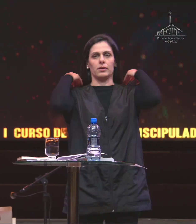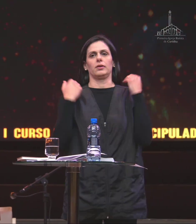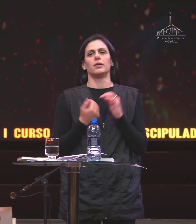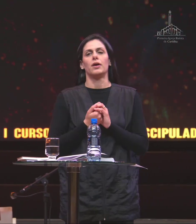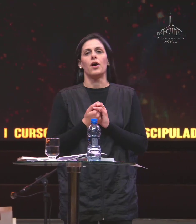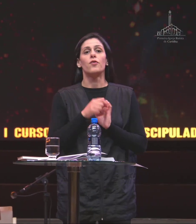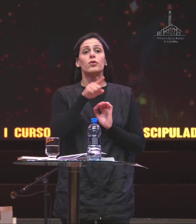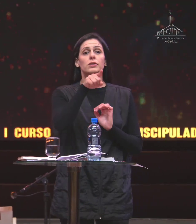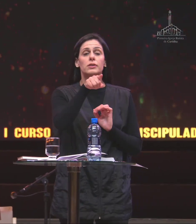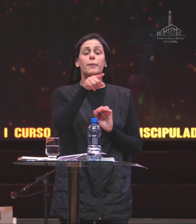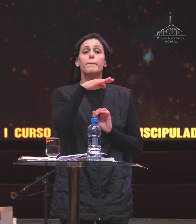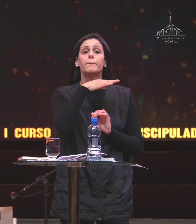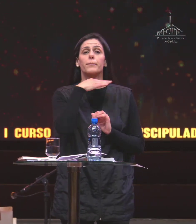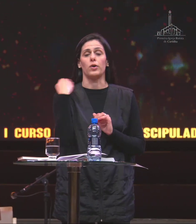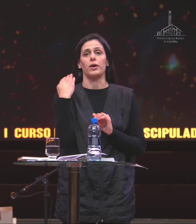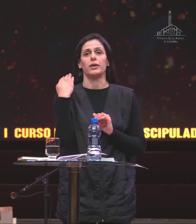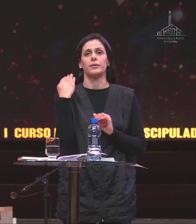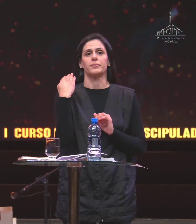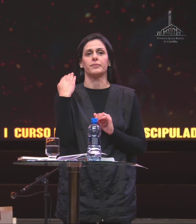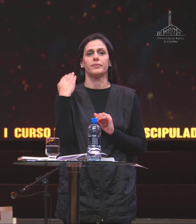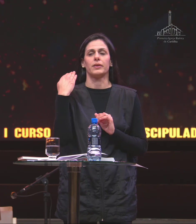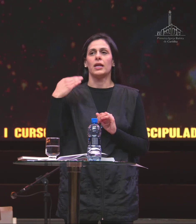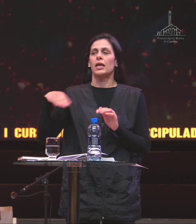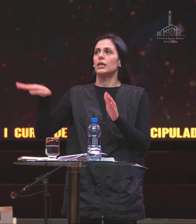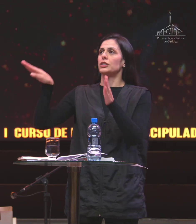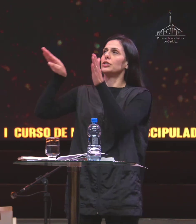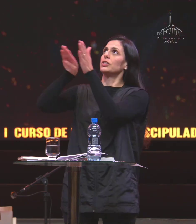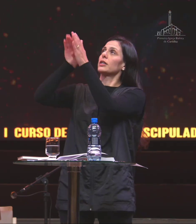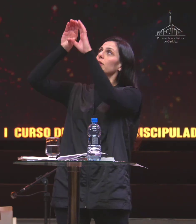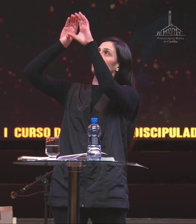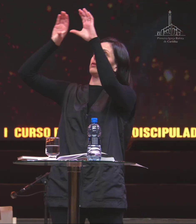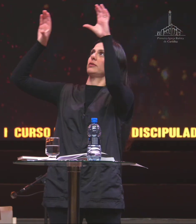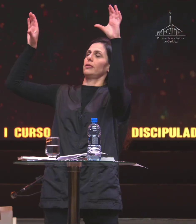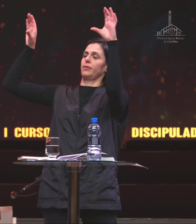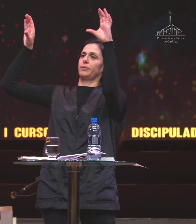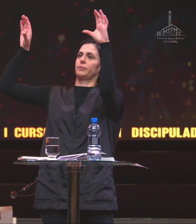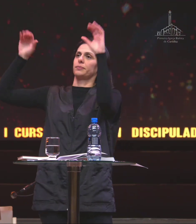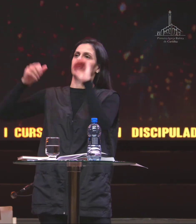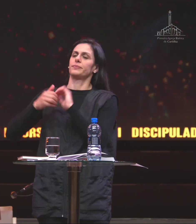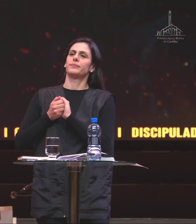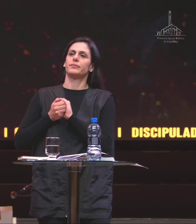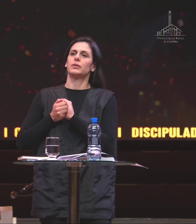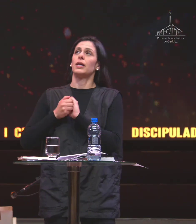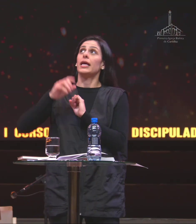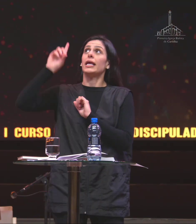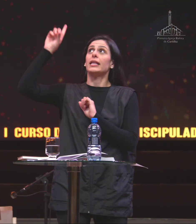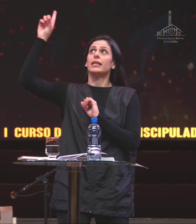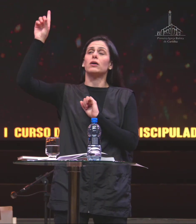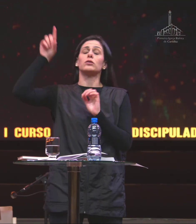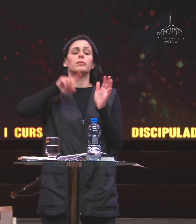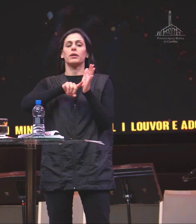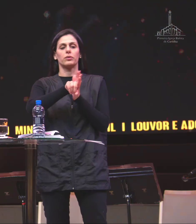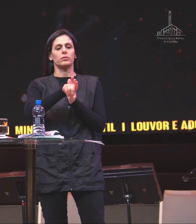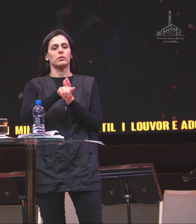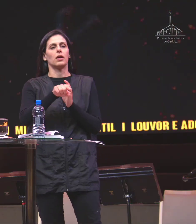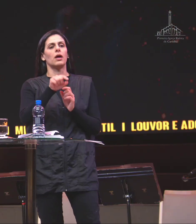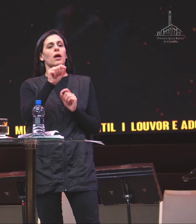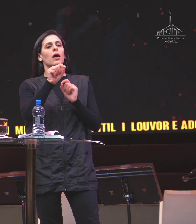E muitas vezes, quando você pensar, lembra? Manda outro, você fala, não, Deus, manda